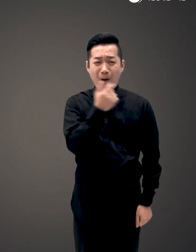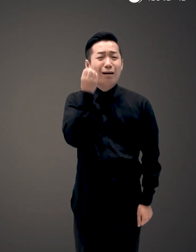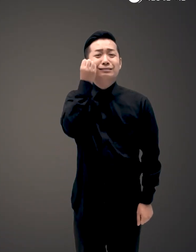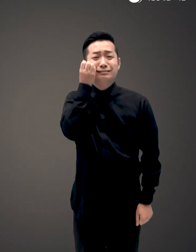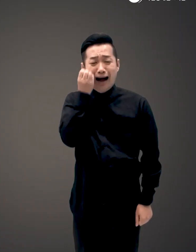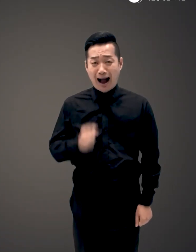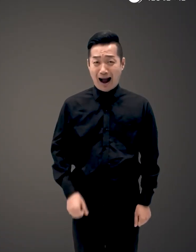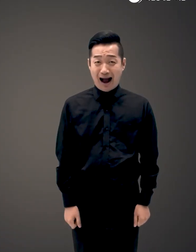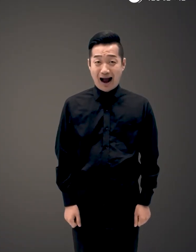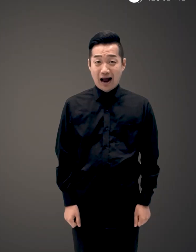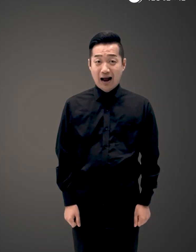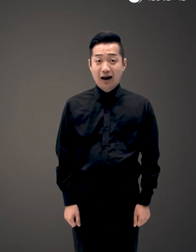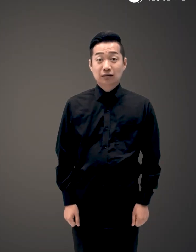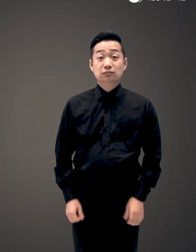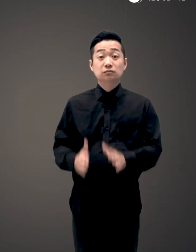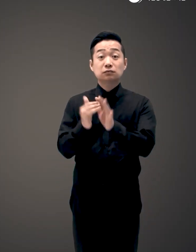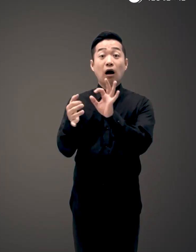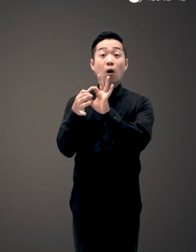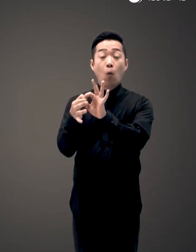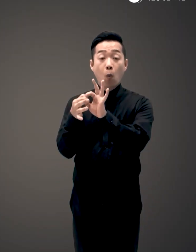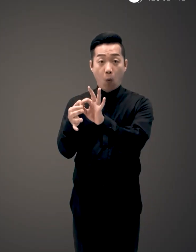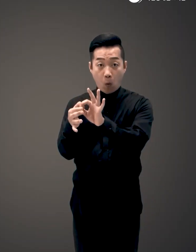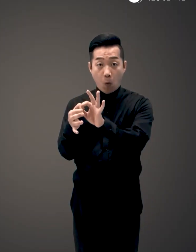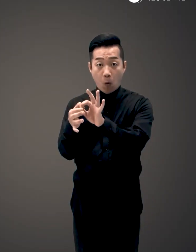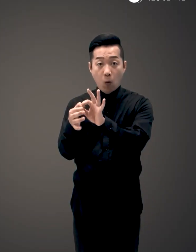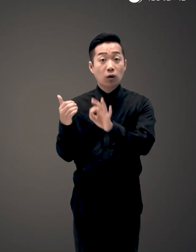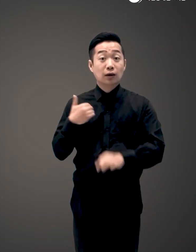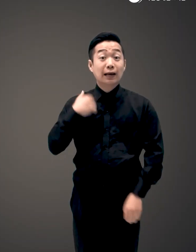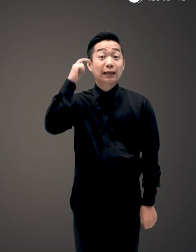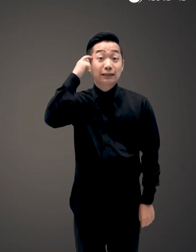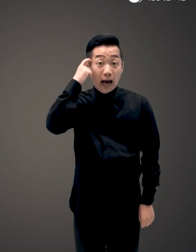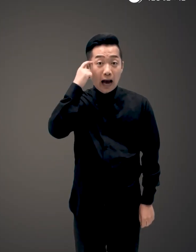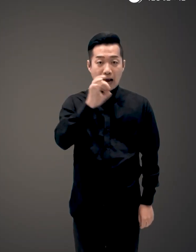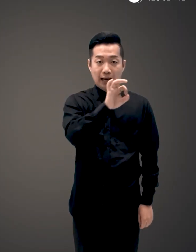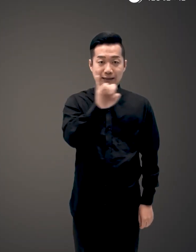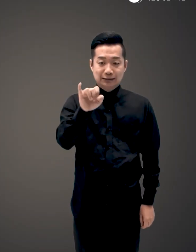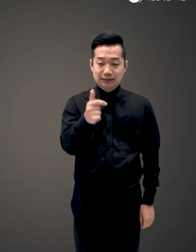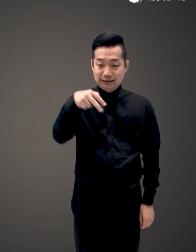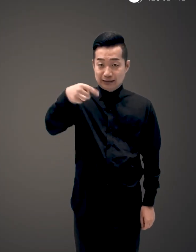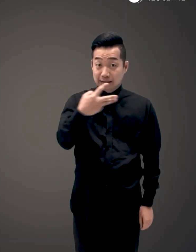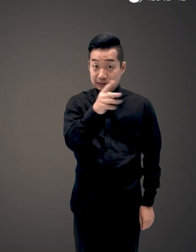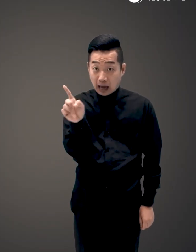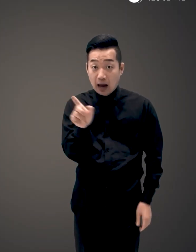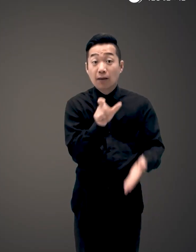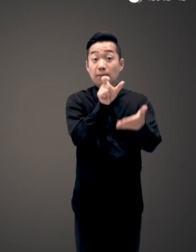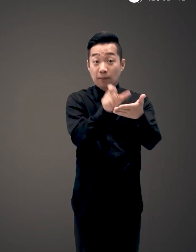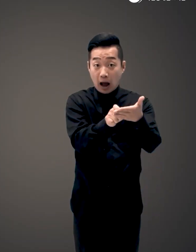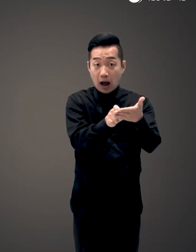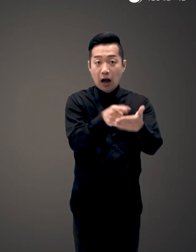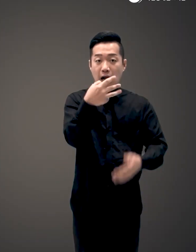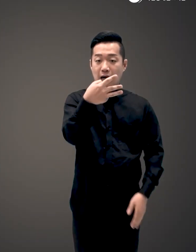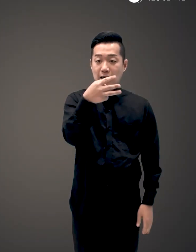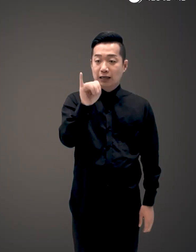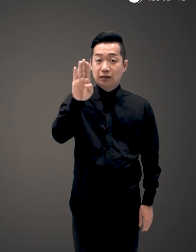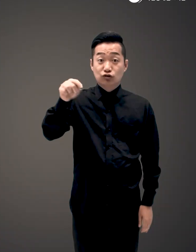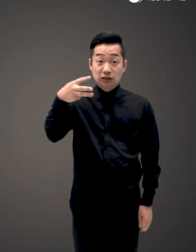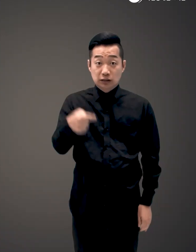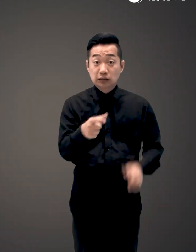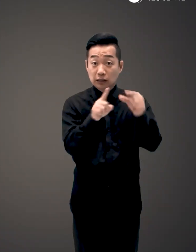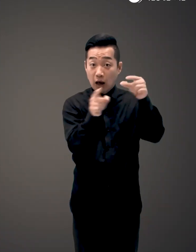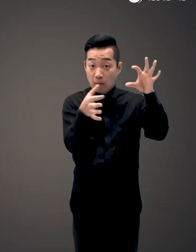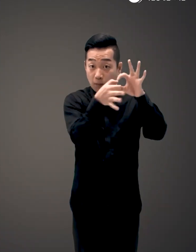진짜 너무 신기하죠? 그런 인연이 생긴다는 게, 저의 생각을 그냥 인스타그램에 올렸던 건데 그런 리부트란 단어가 이제